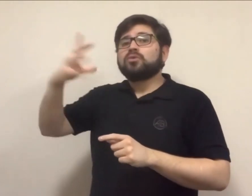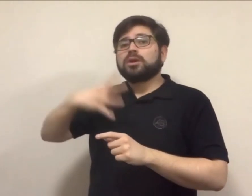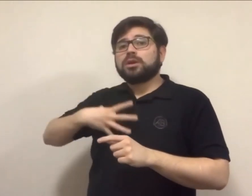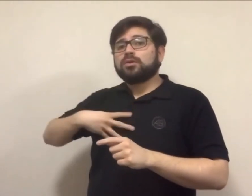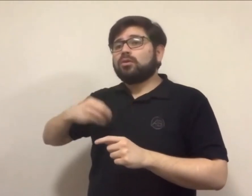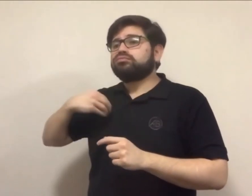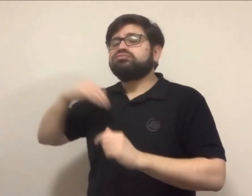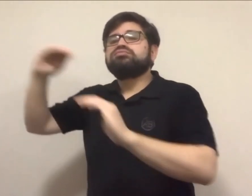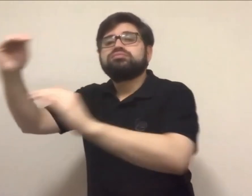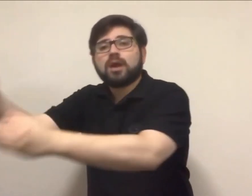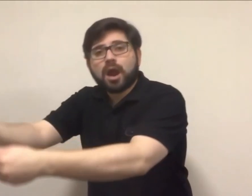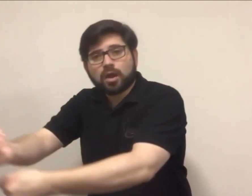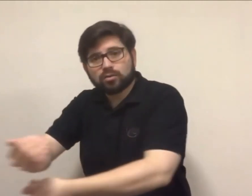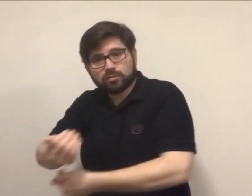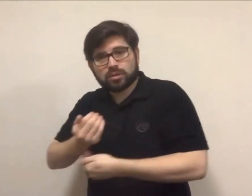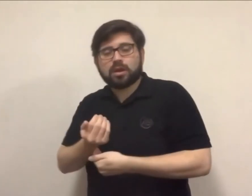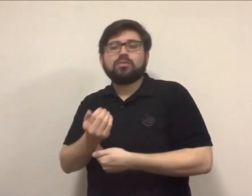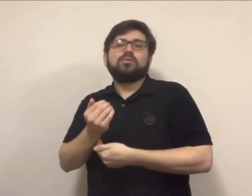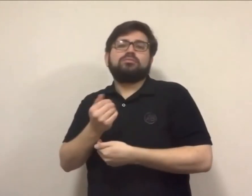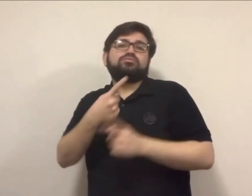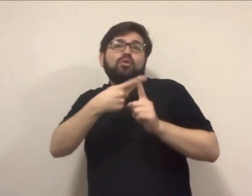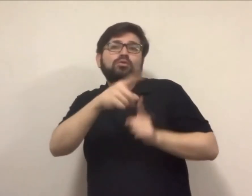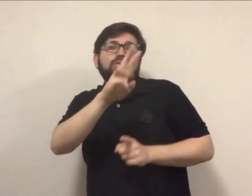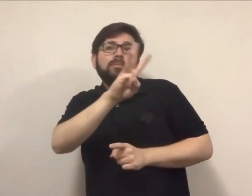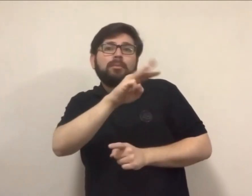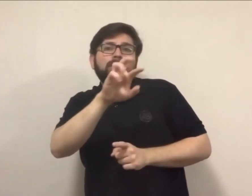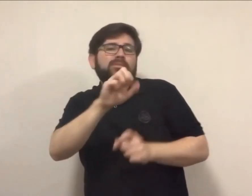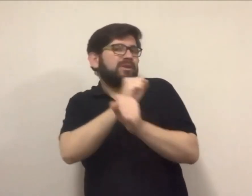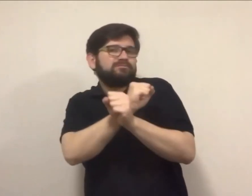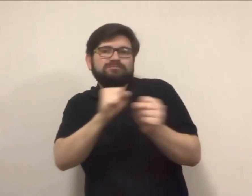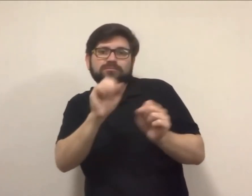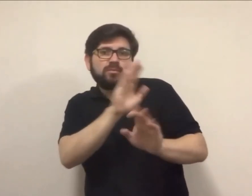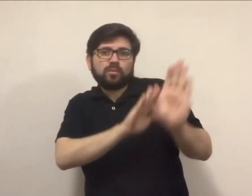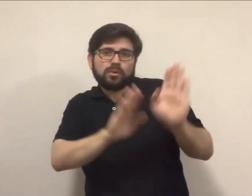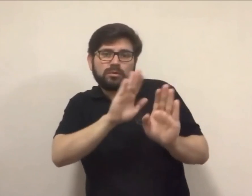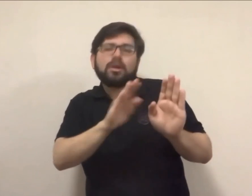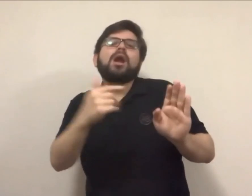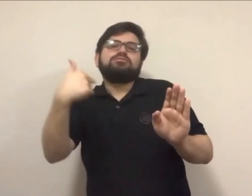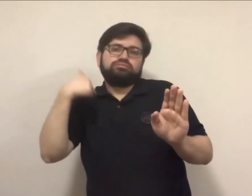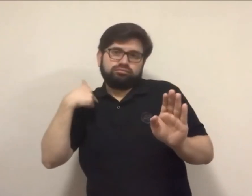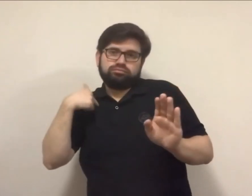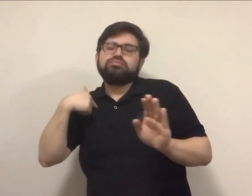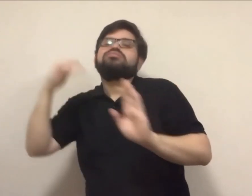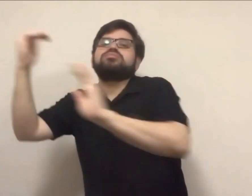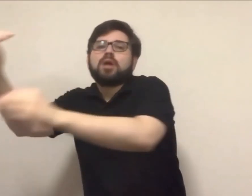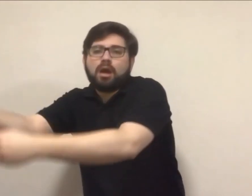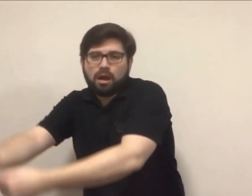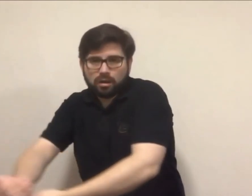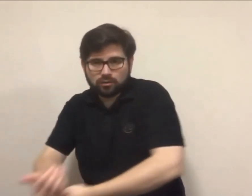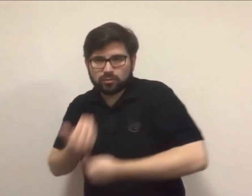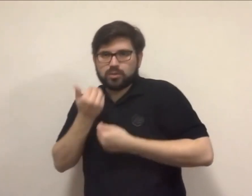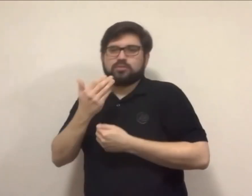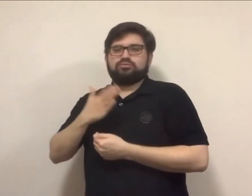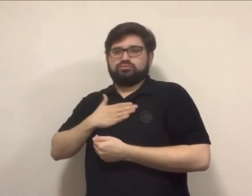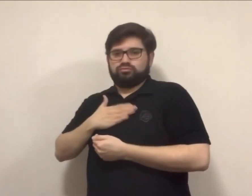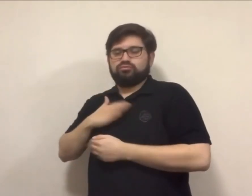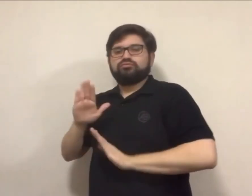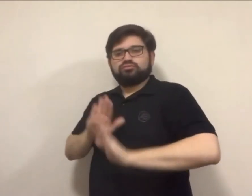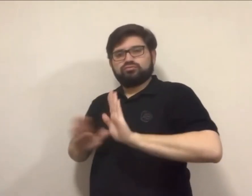Entonces, ellos van a esta institución y pueden adoptar a un niño.